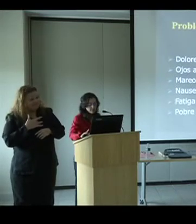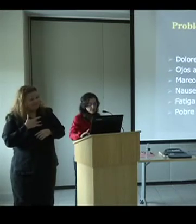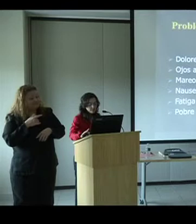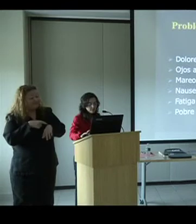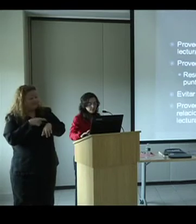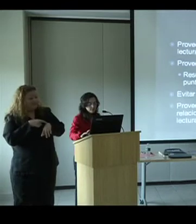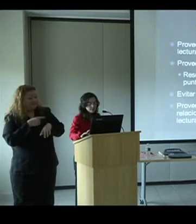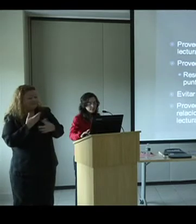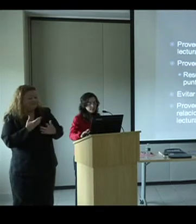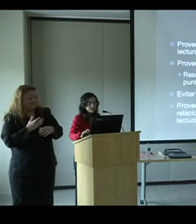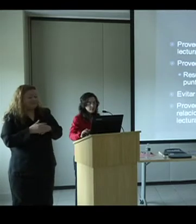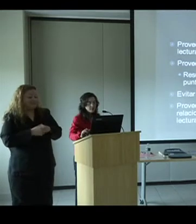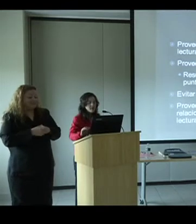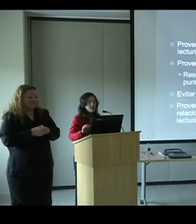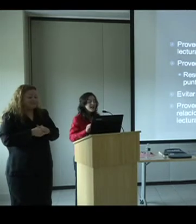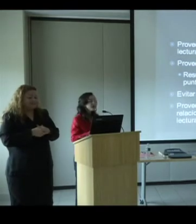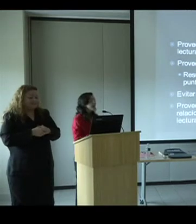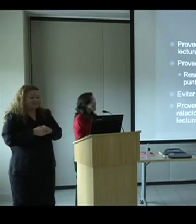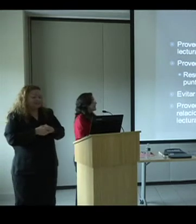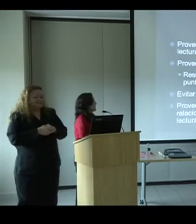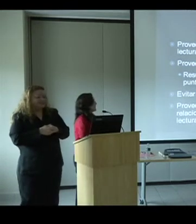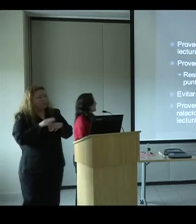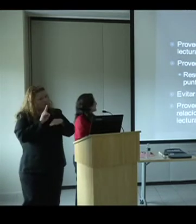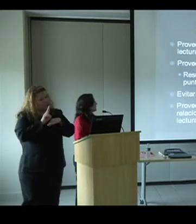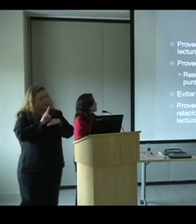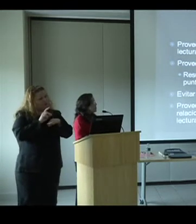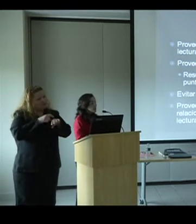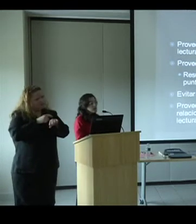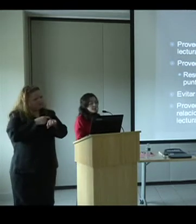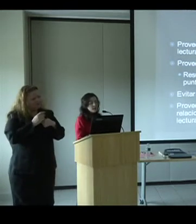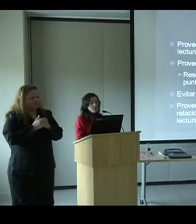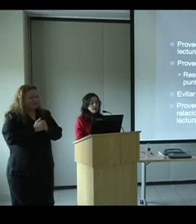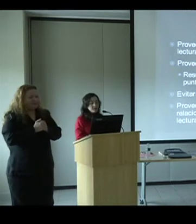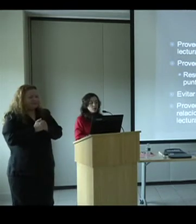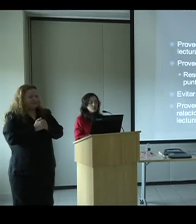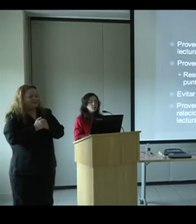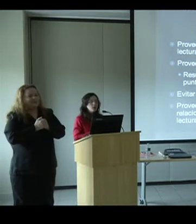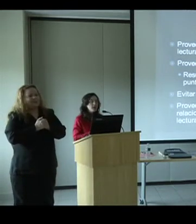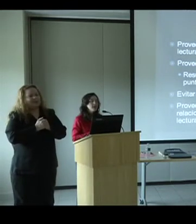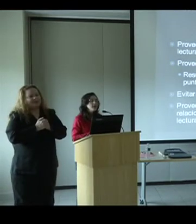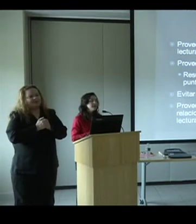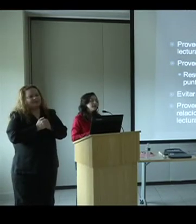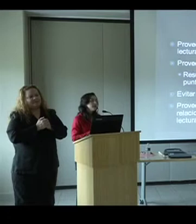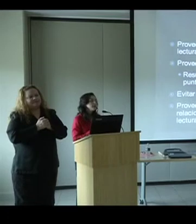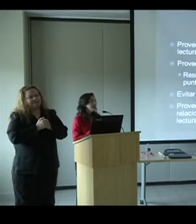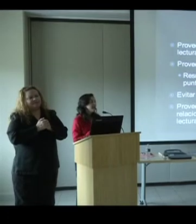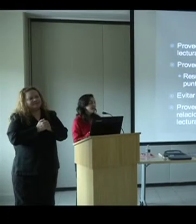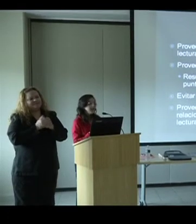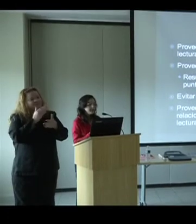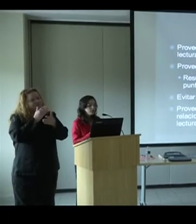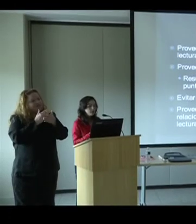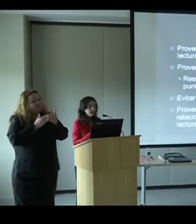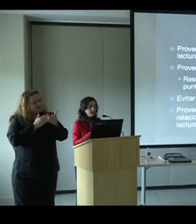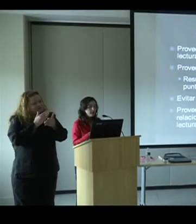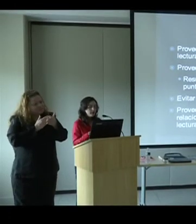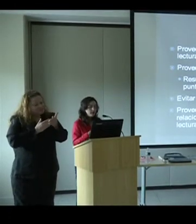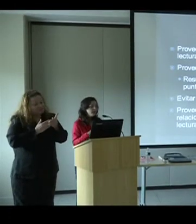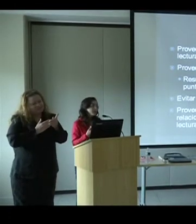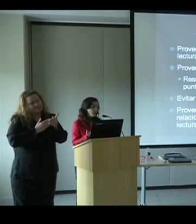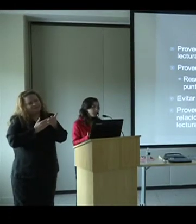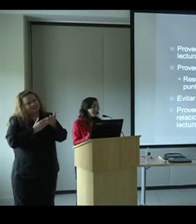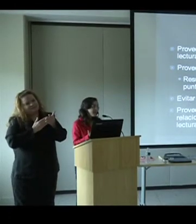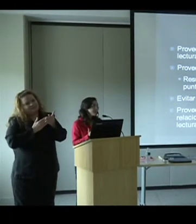veces con esto Algunas estrategias de acomodo que podemos hacer cuando hay dificultades en la lectura